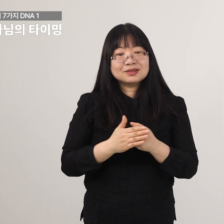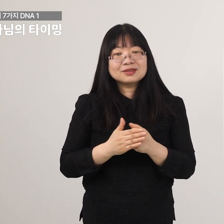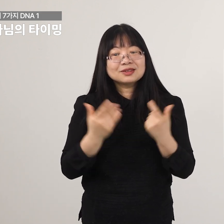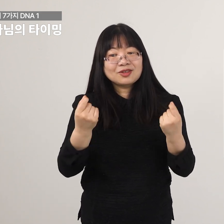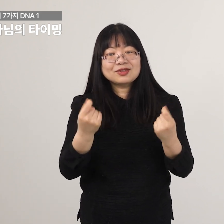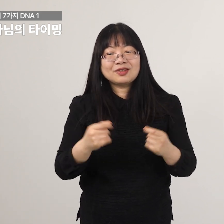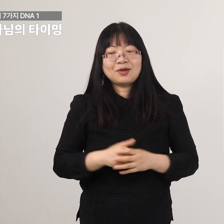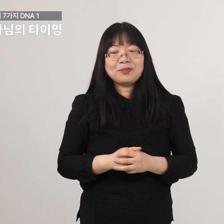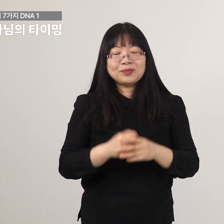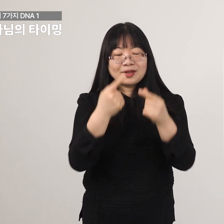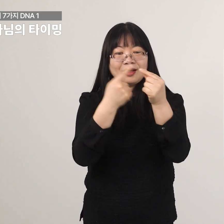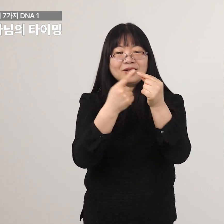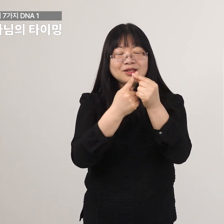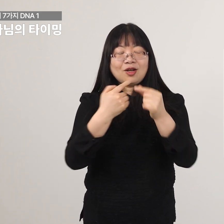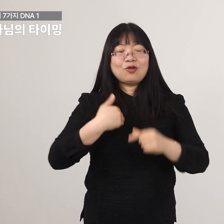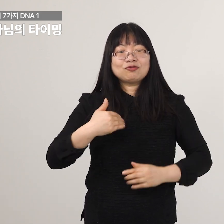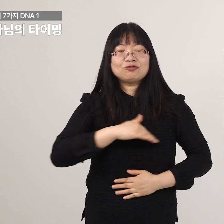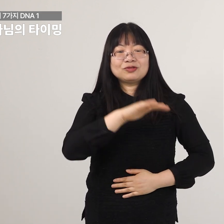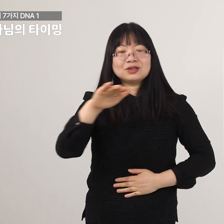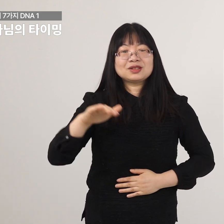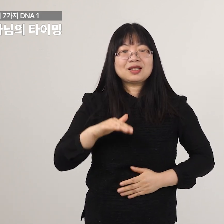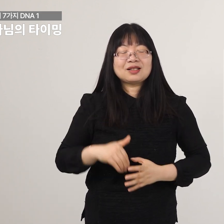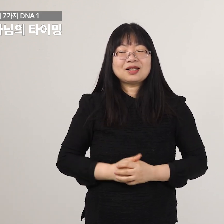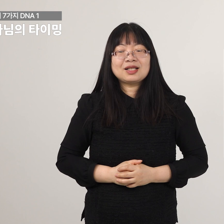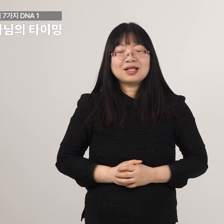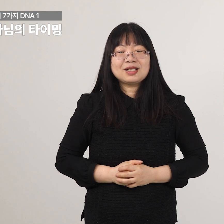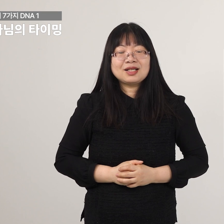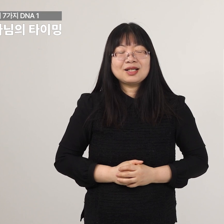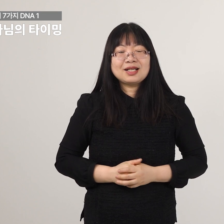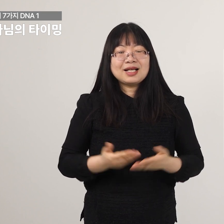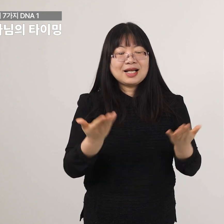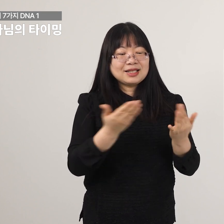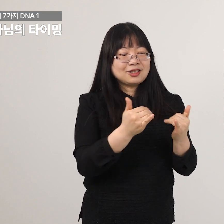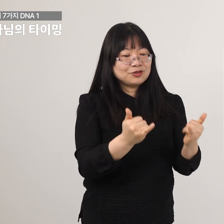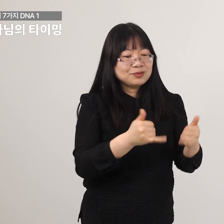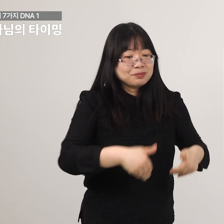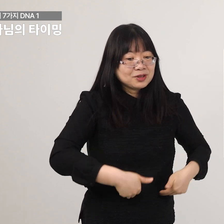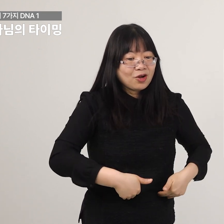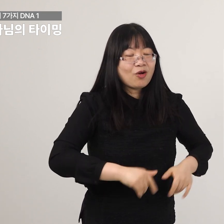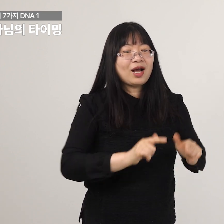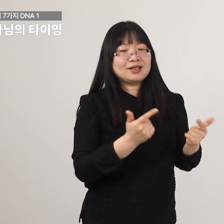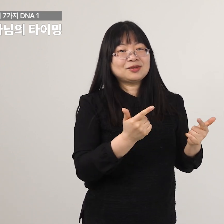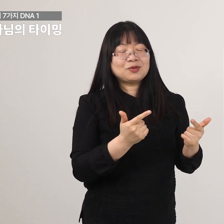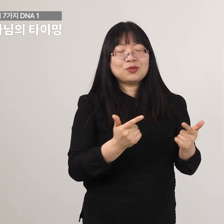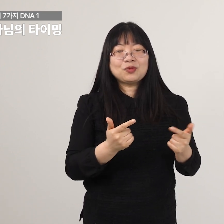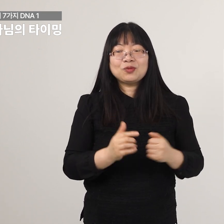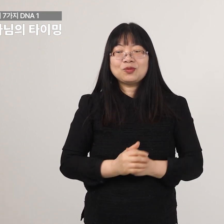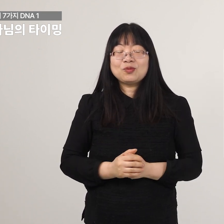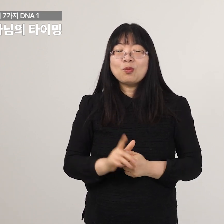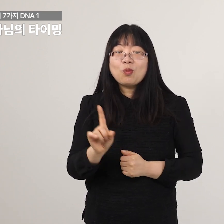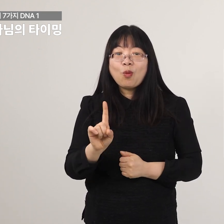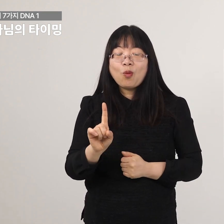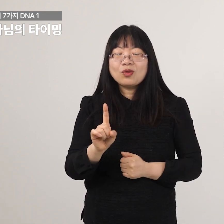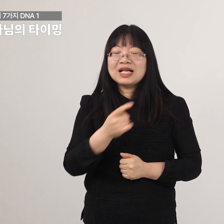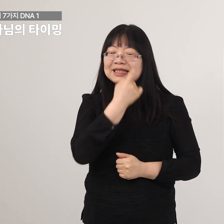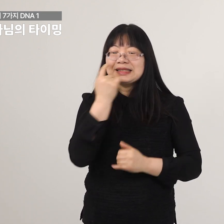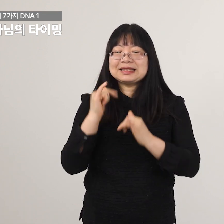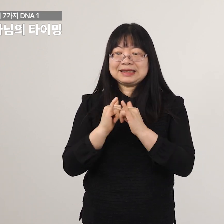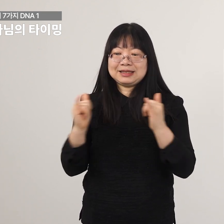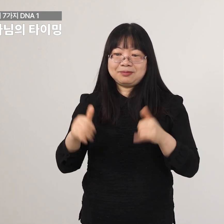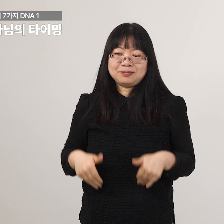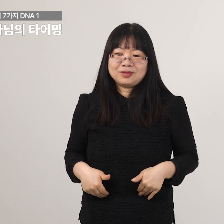어쨌든 첫 번째 우리가 일꾼이 필요한 게 아니라 뭐가 필요하다? 증인이